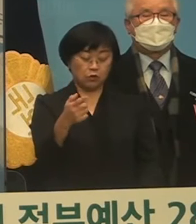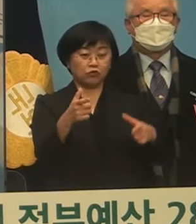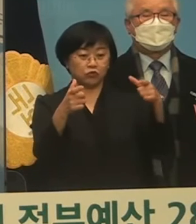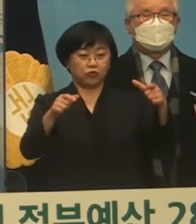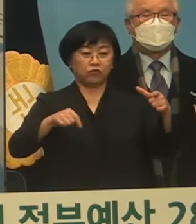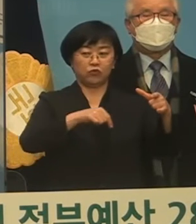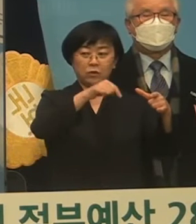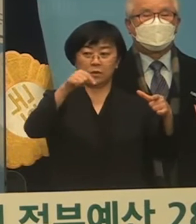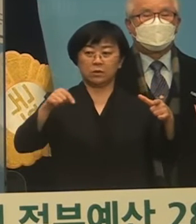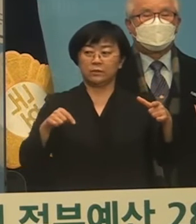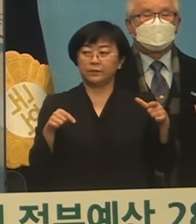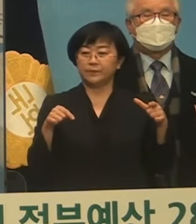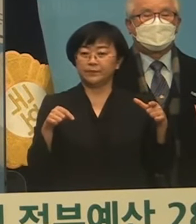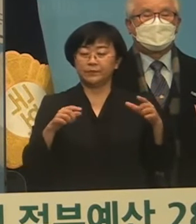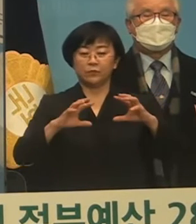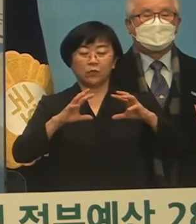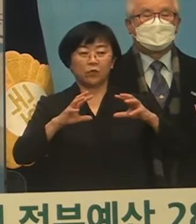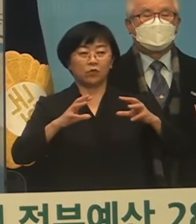장성군에 그동안